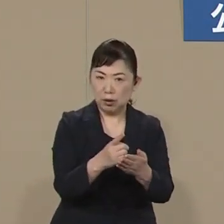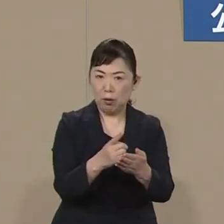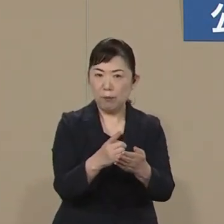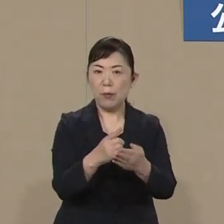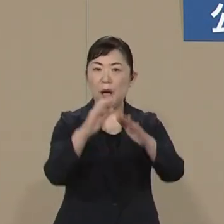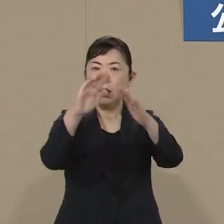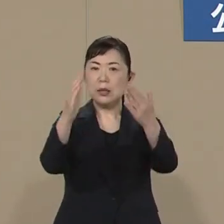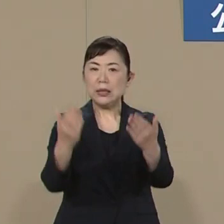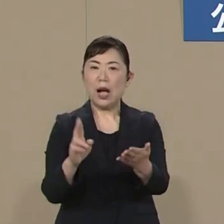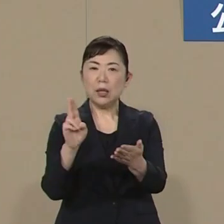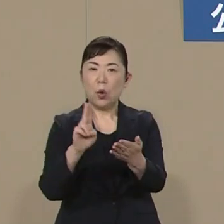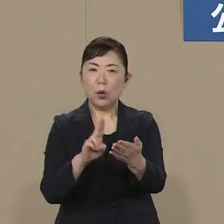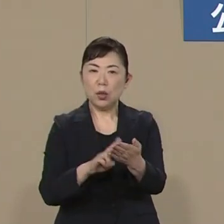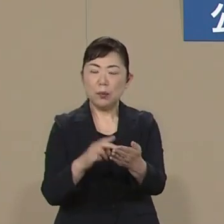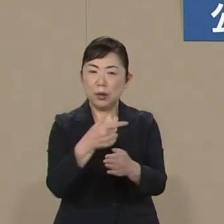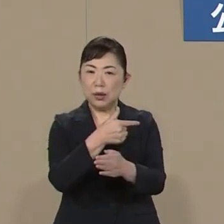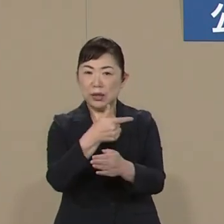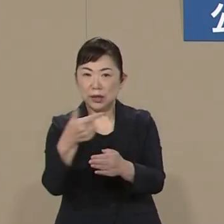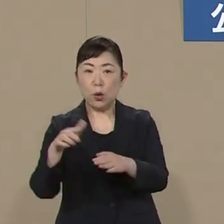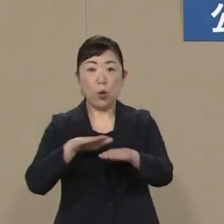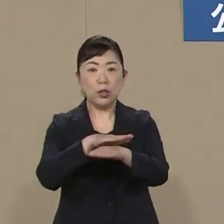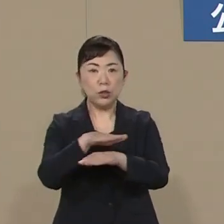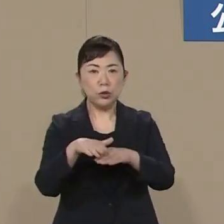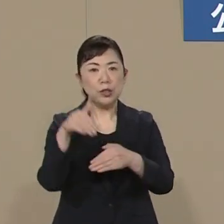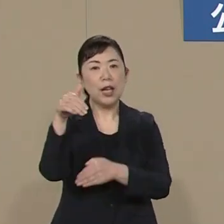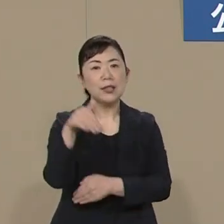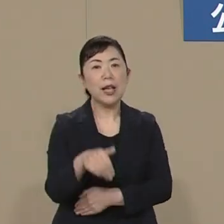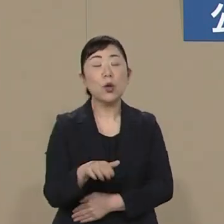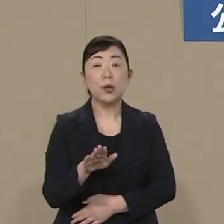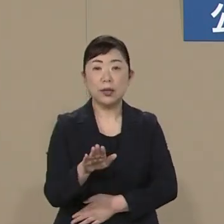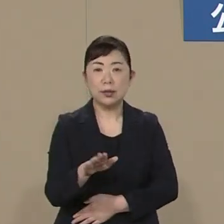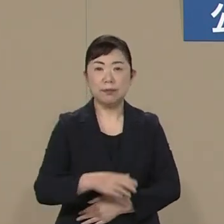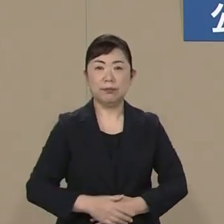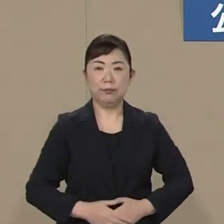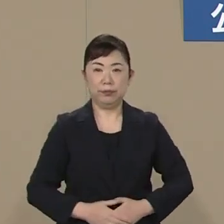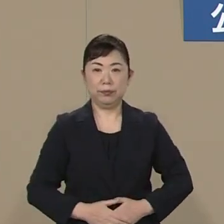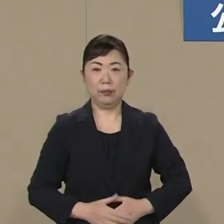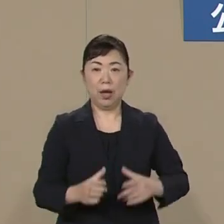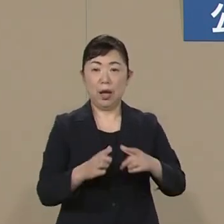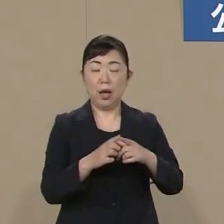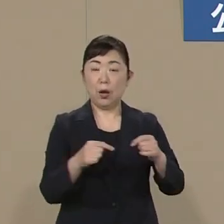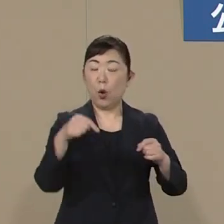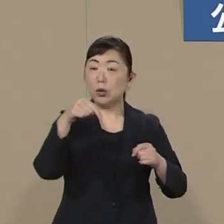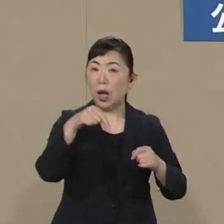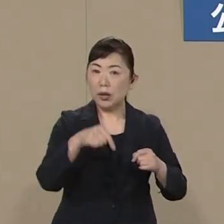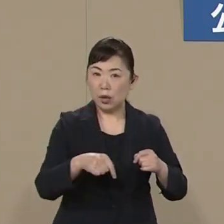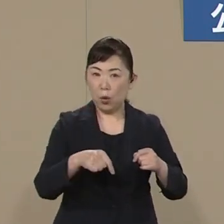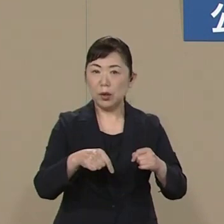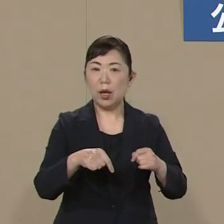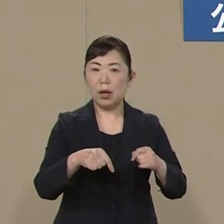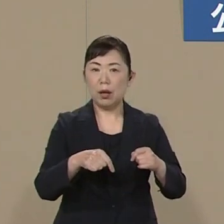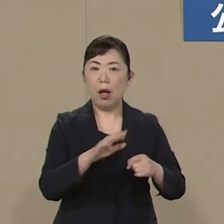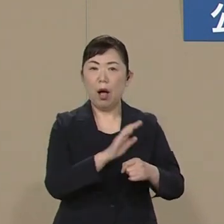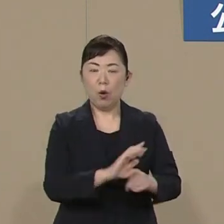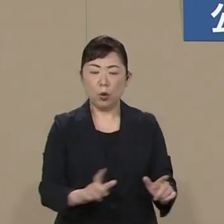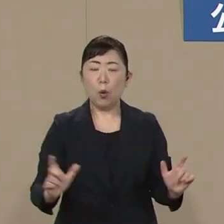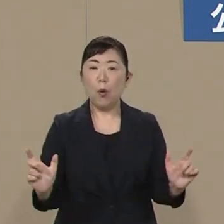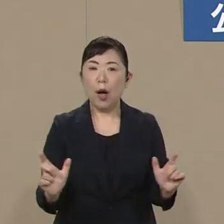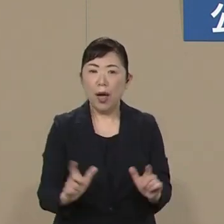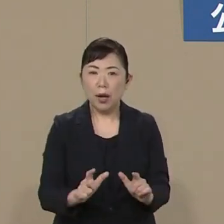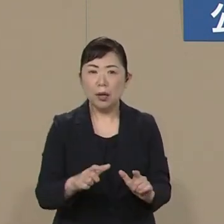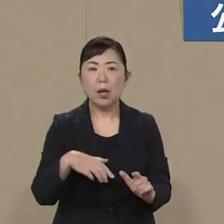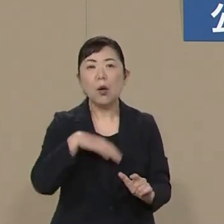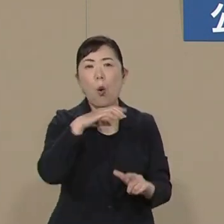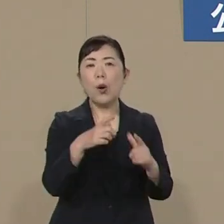針路や国のありようを決める極めて重要な選挙です国内においては急速に